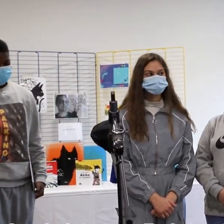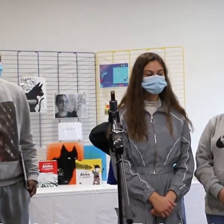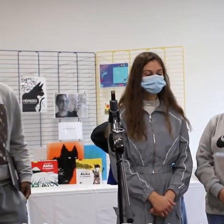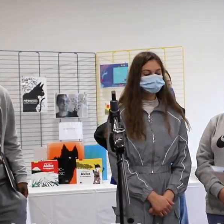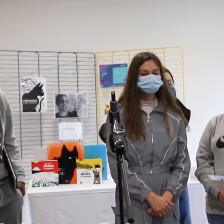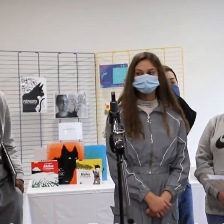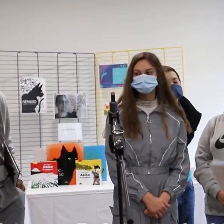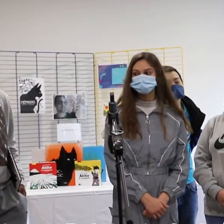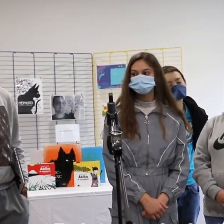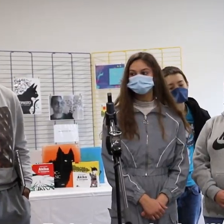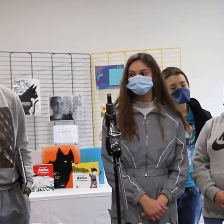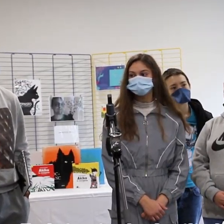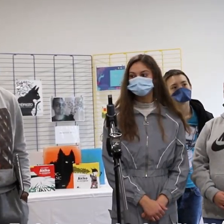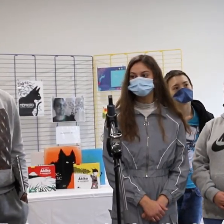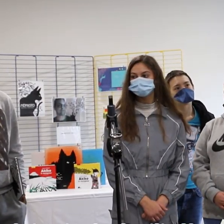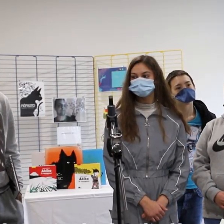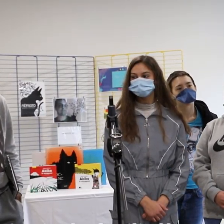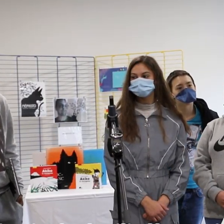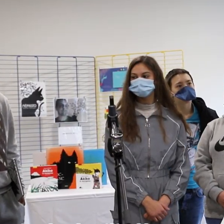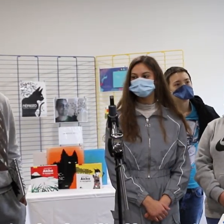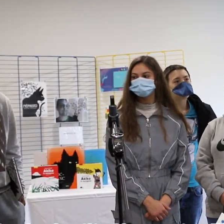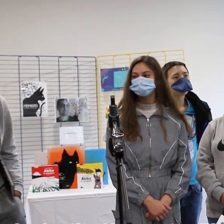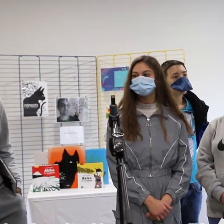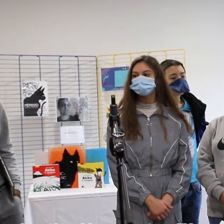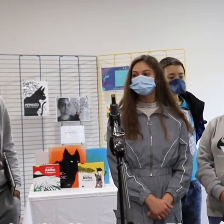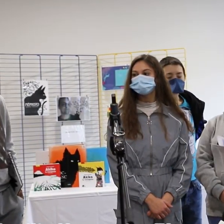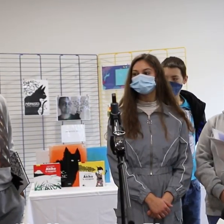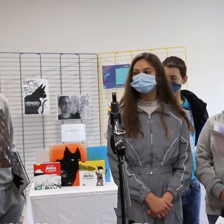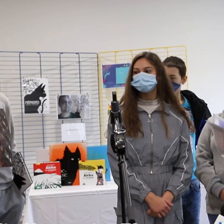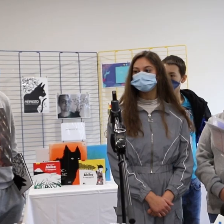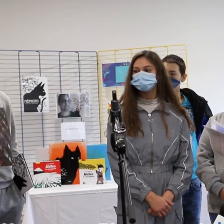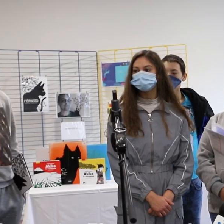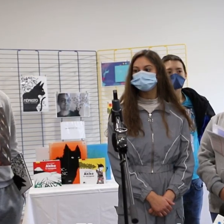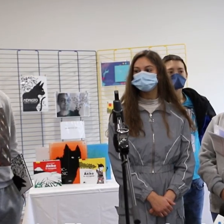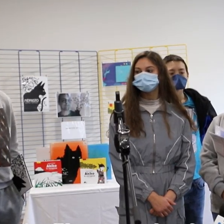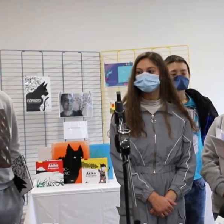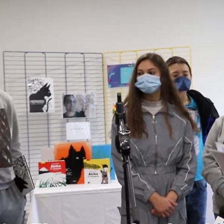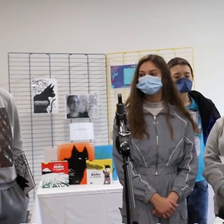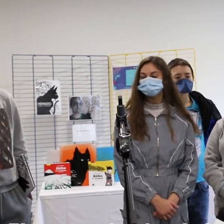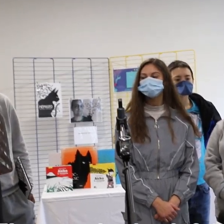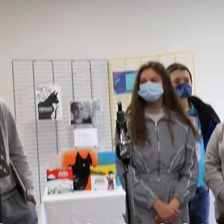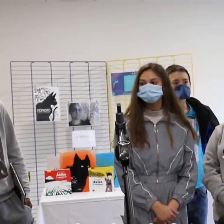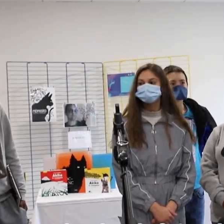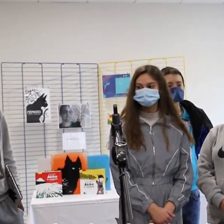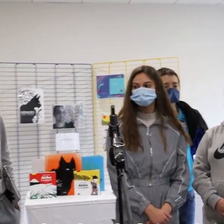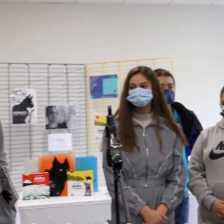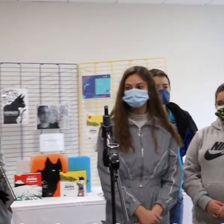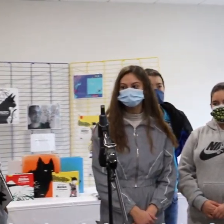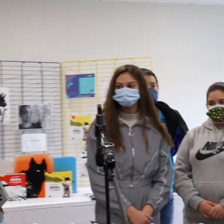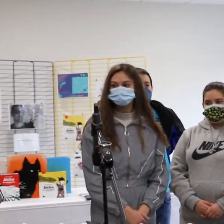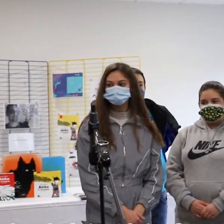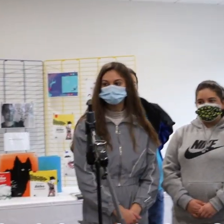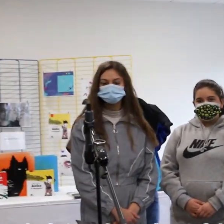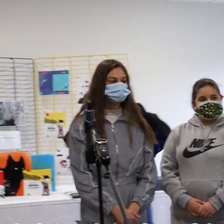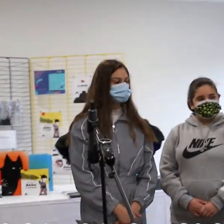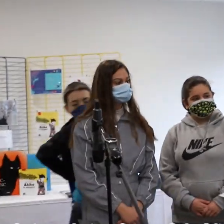Vous avez travaillé, alors pas à l'encre là, vous avez travaillé au crayon de couleur et feutre, c'est ça? Qui c'est qui a dessiné la maison? Je vais